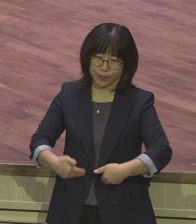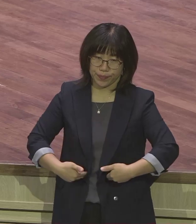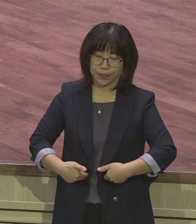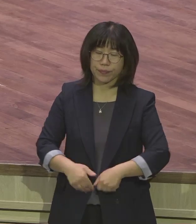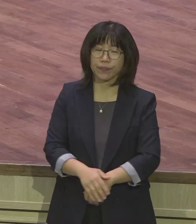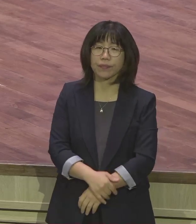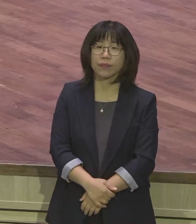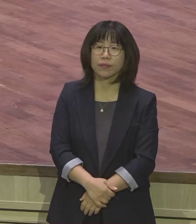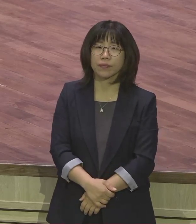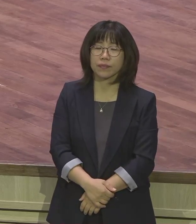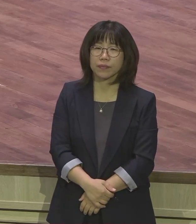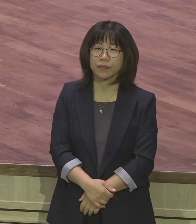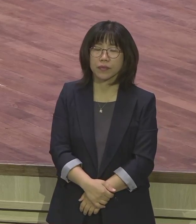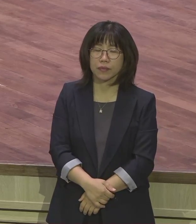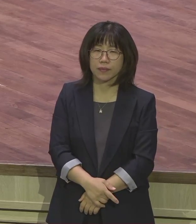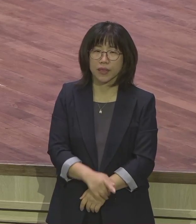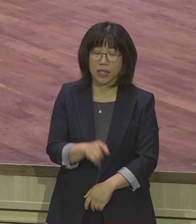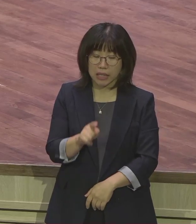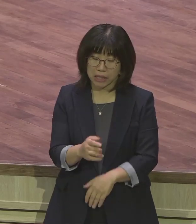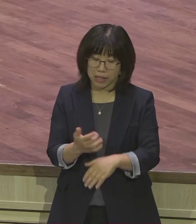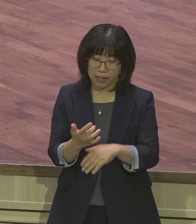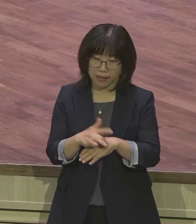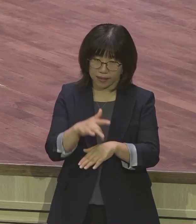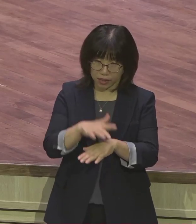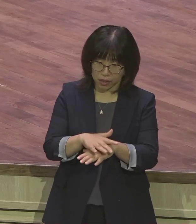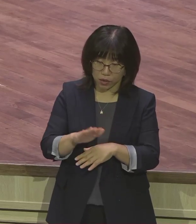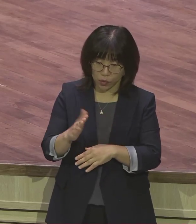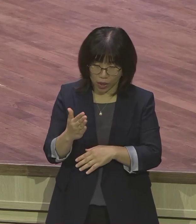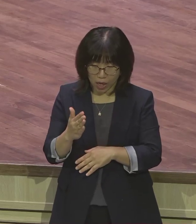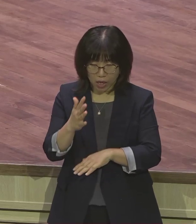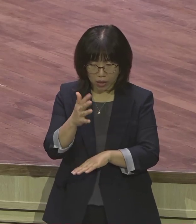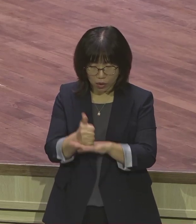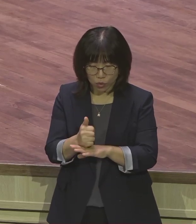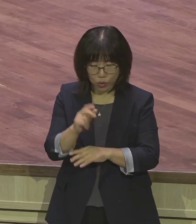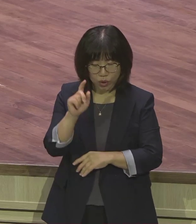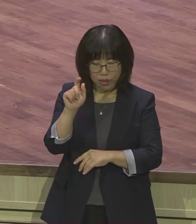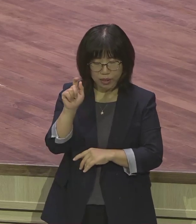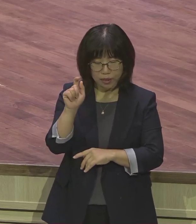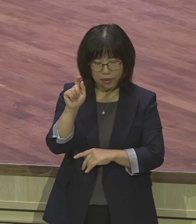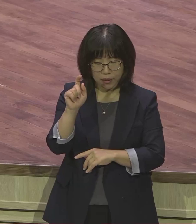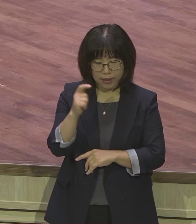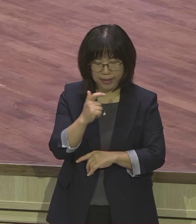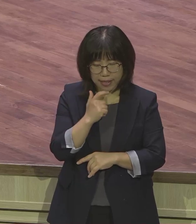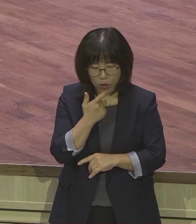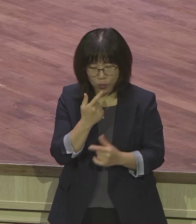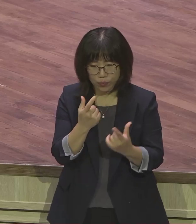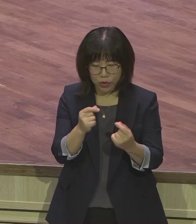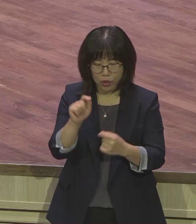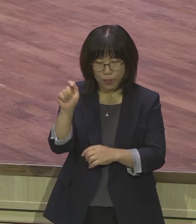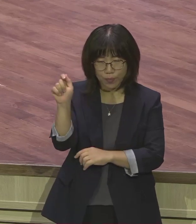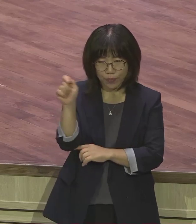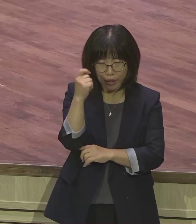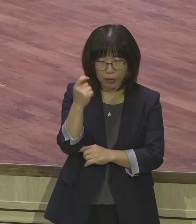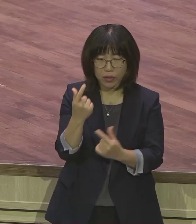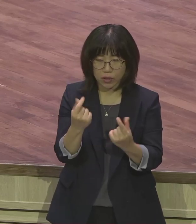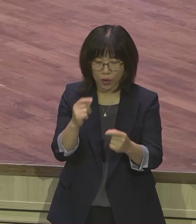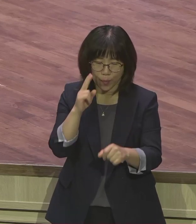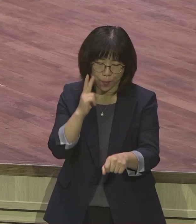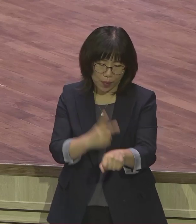삶의 체질가 될 때 야곱처럼 어젯처럼 바울처럼 축복의 통로로